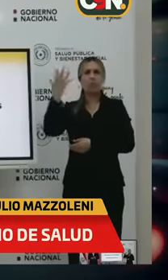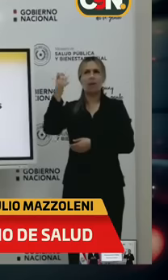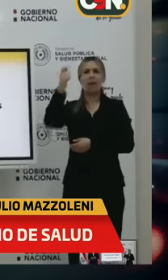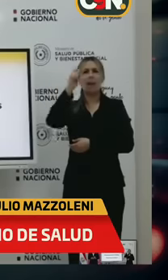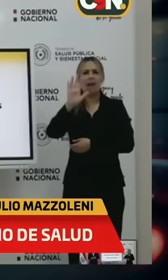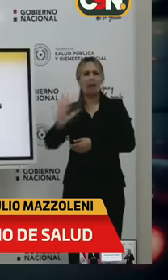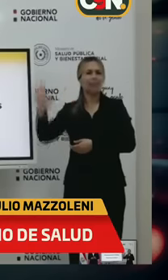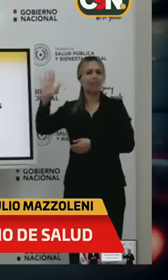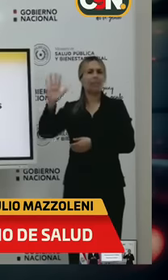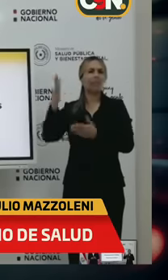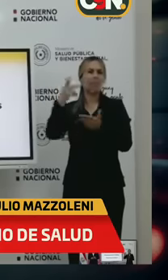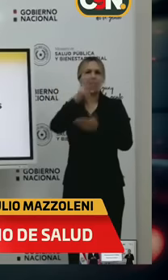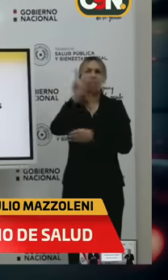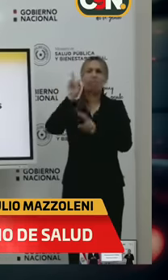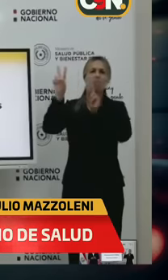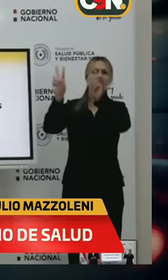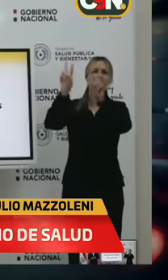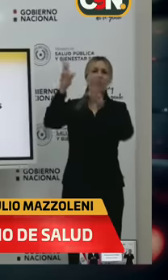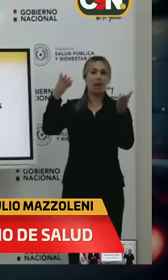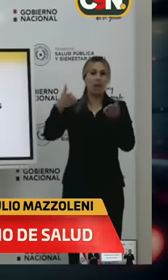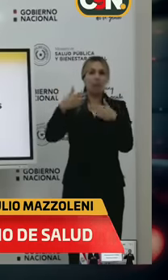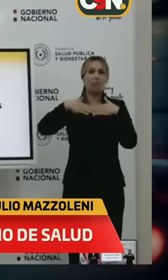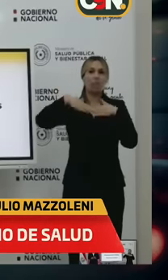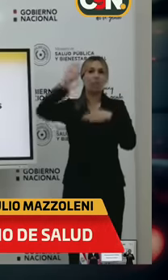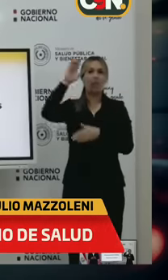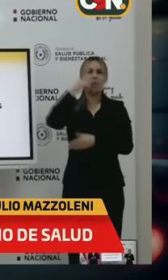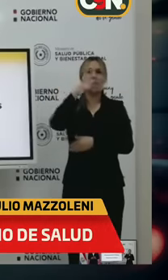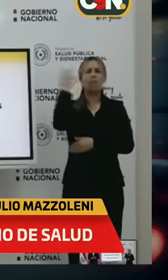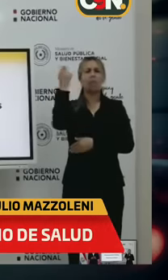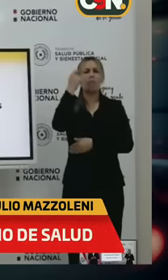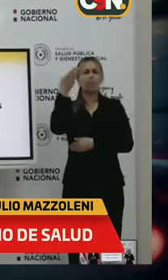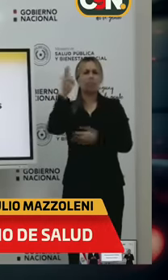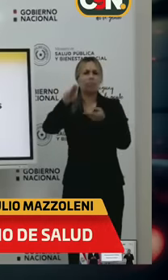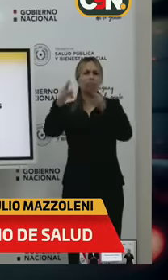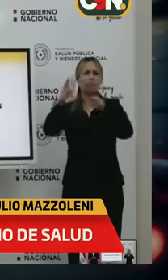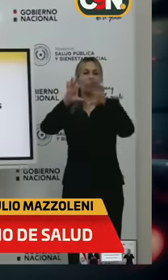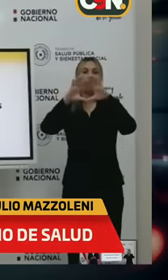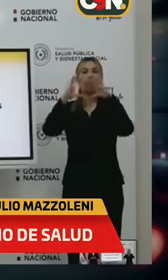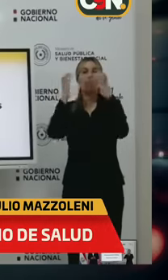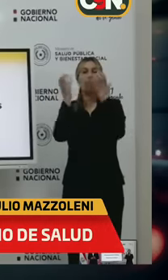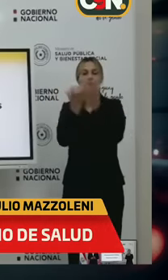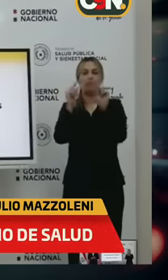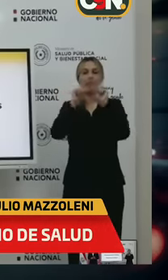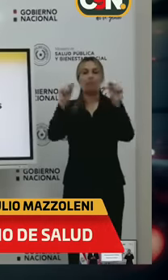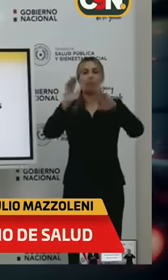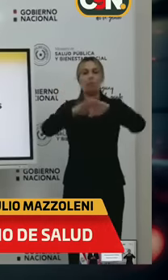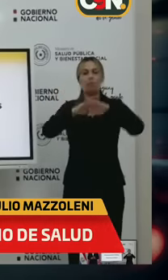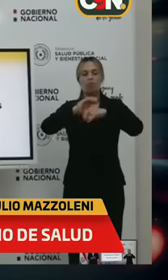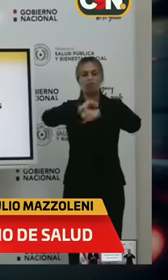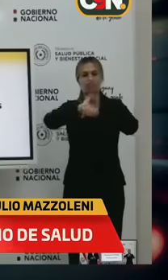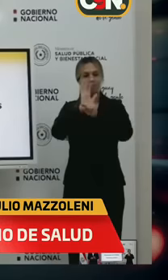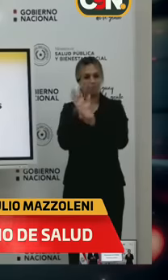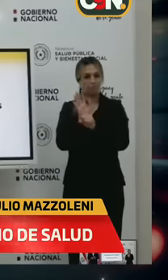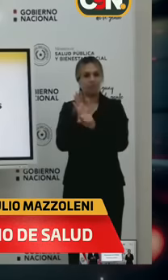Asia. Hoy tenemos más de 1 millón de muertos en todo el mundo asociado al COVID. Cualquier